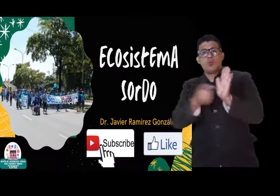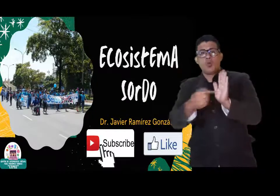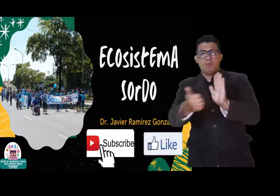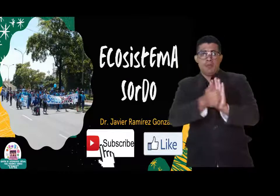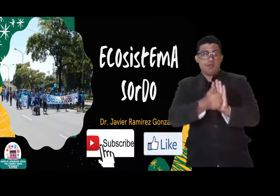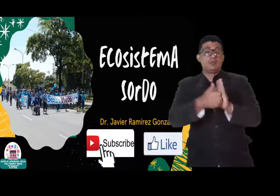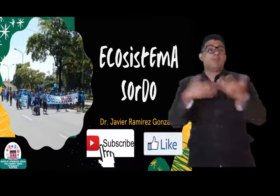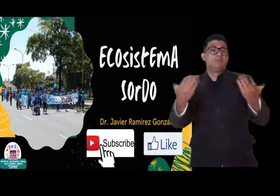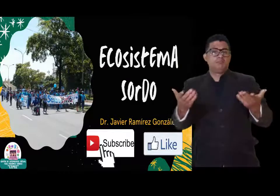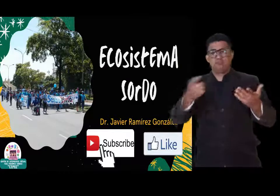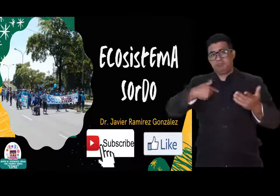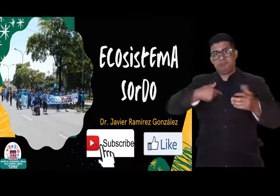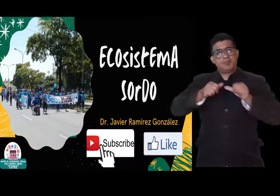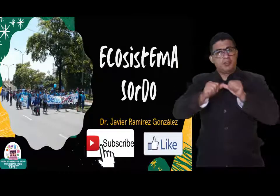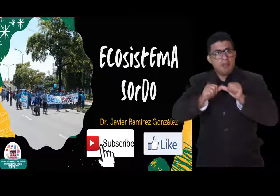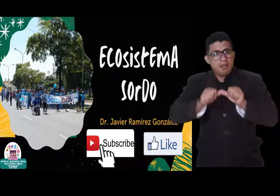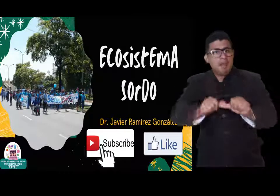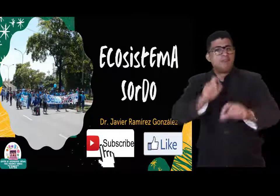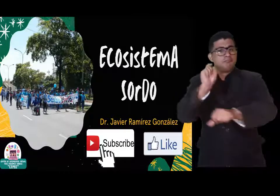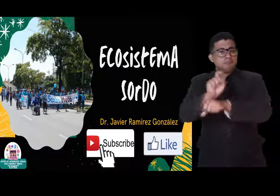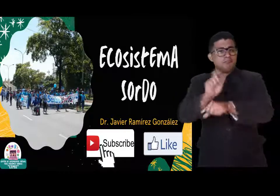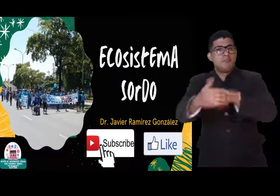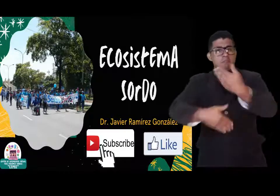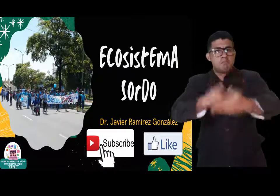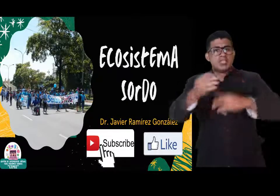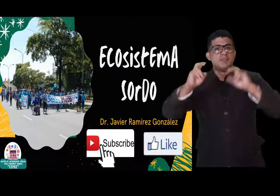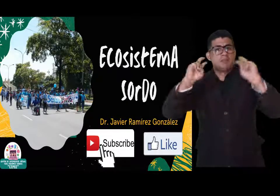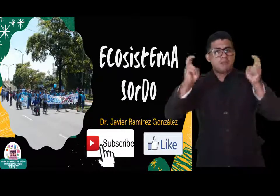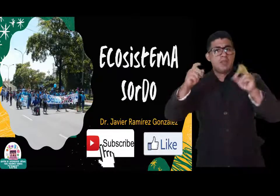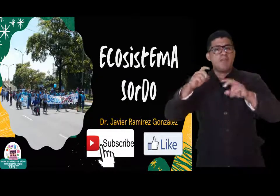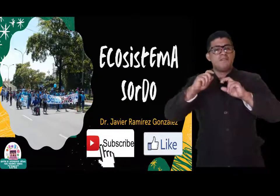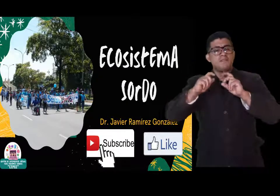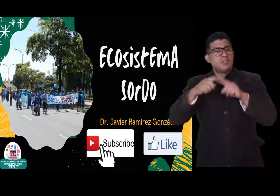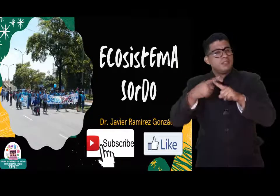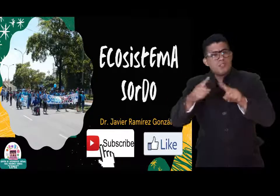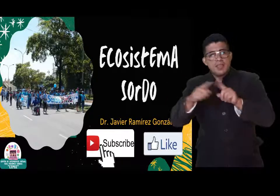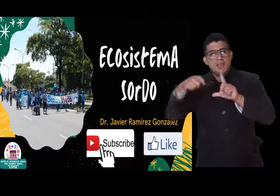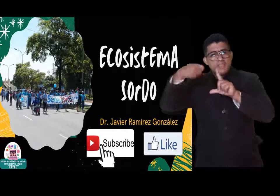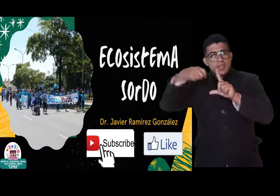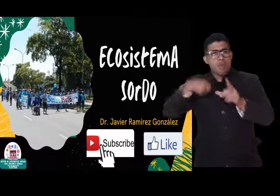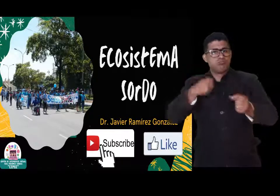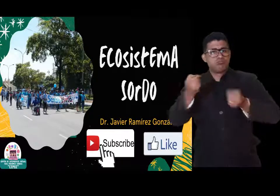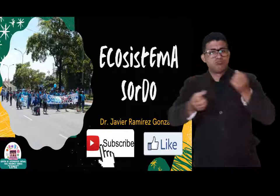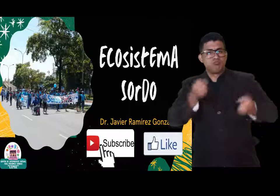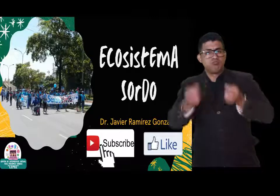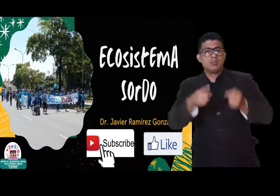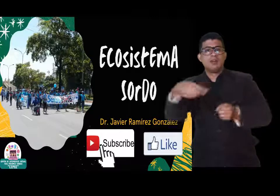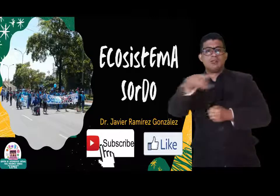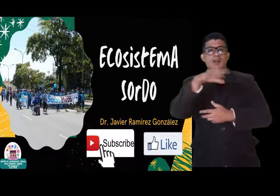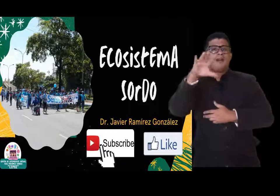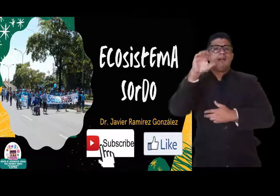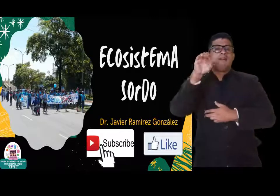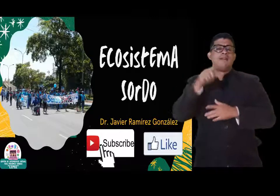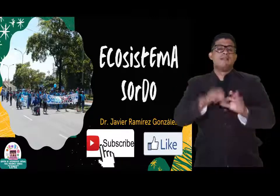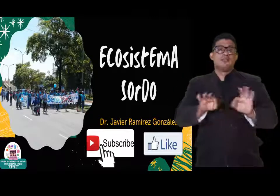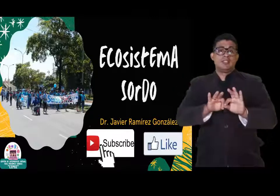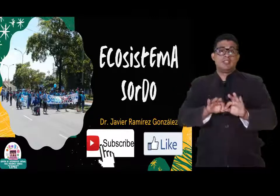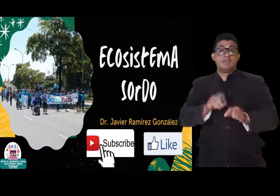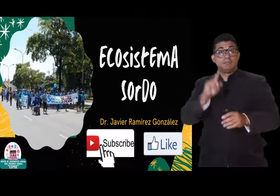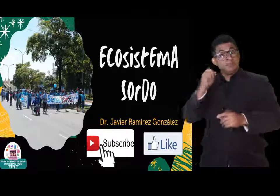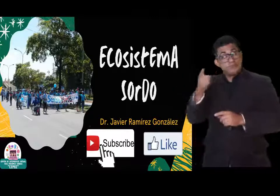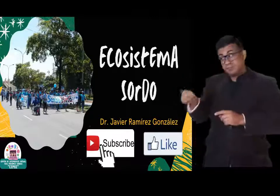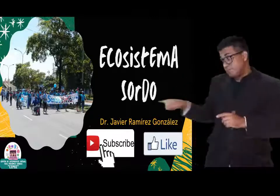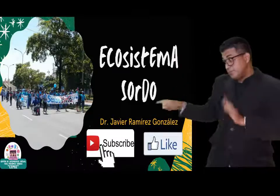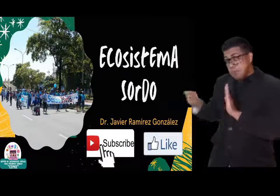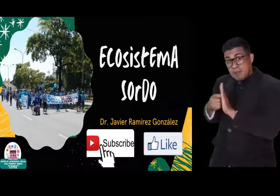gusta para que de esa manera yo siga dando contenido pedagógico y haciendo videos para que ustedes puedan conocer estos temas